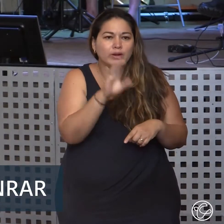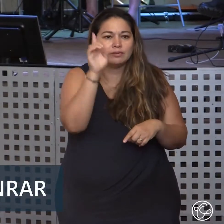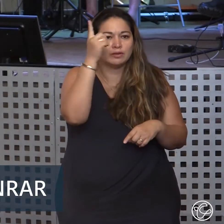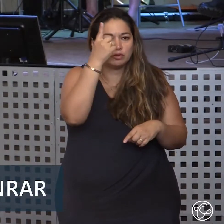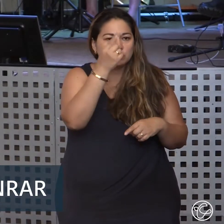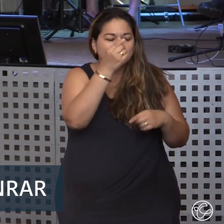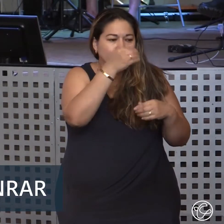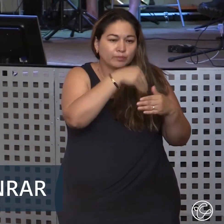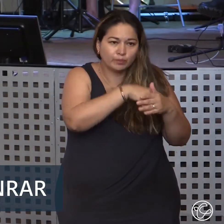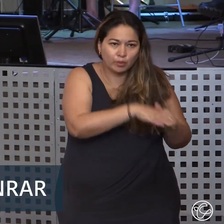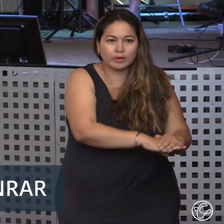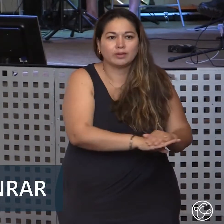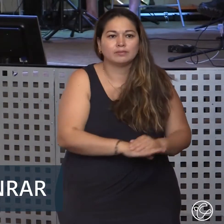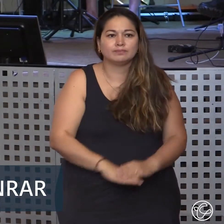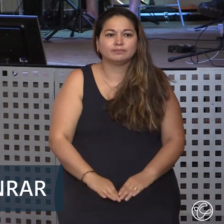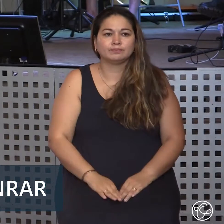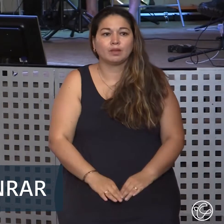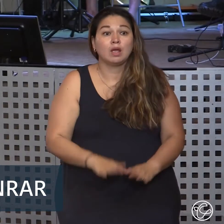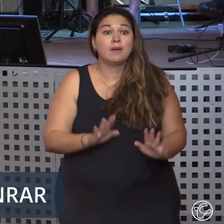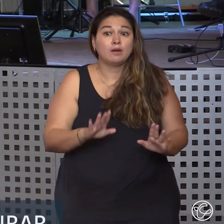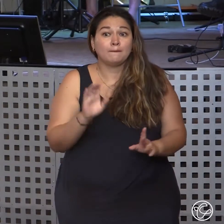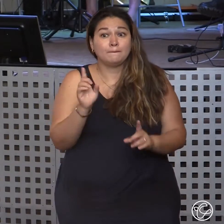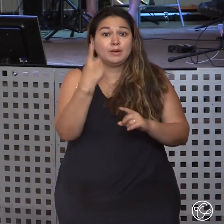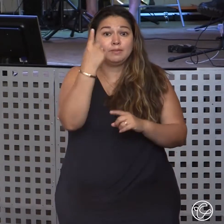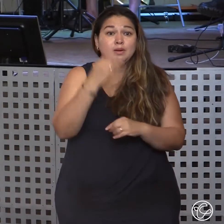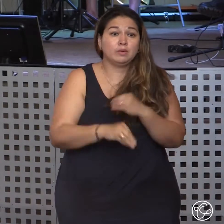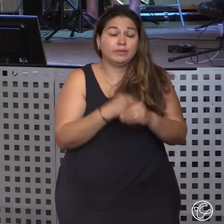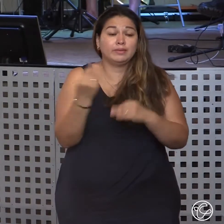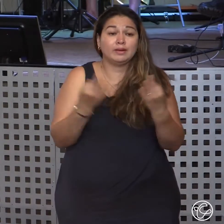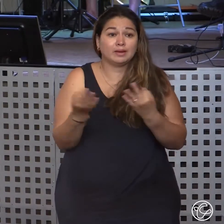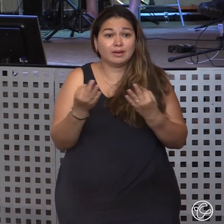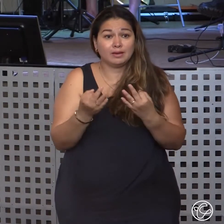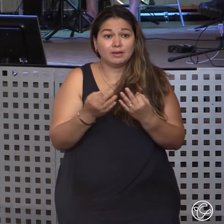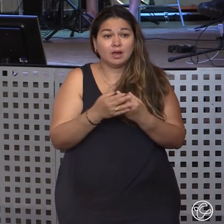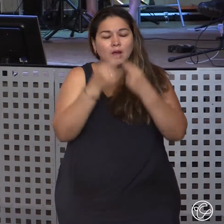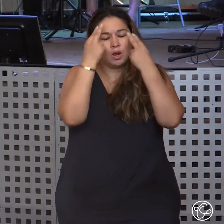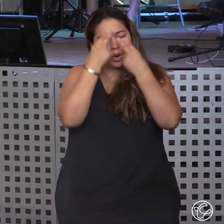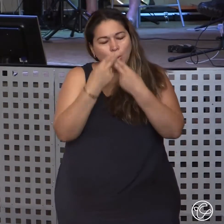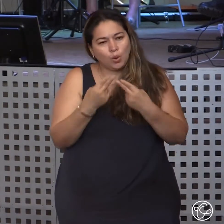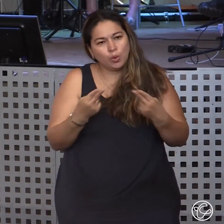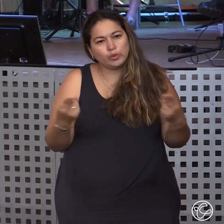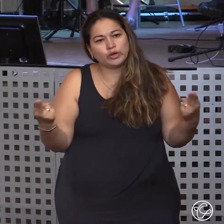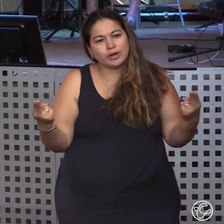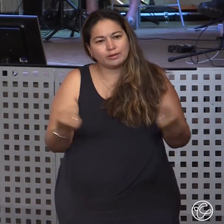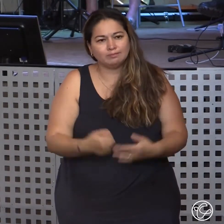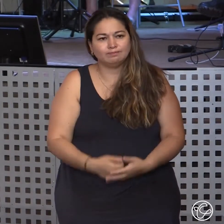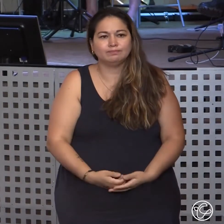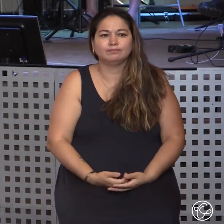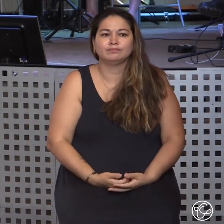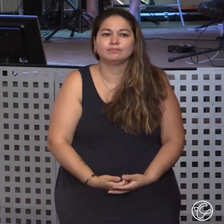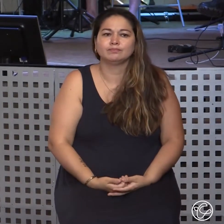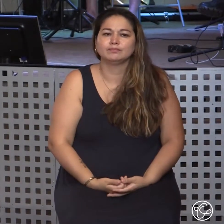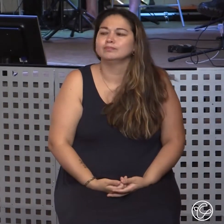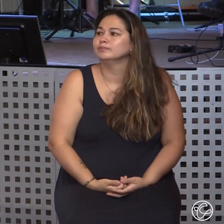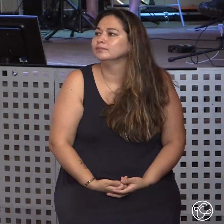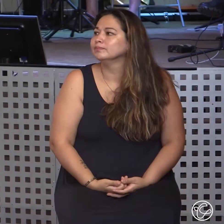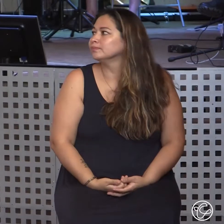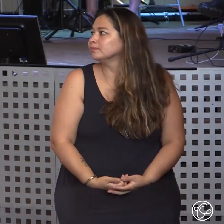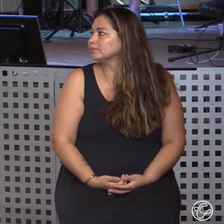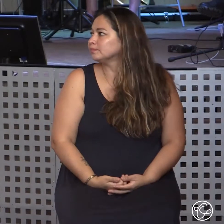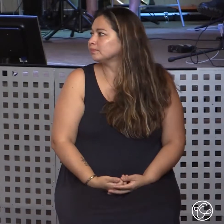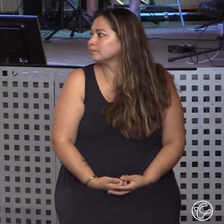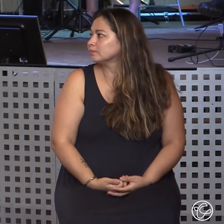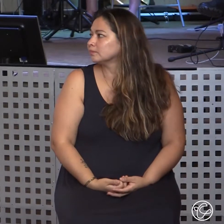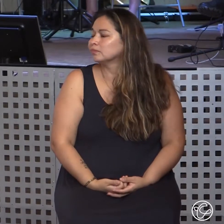honrar. Más y mejor. Probablemente ya sabes honrar, pero si queremos más espacio, hay